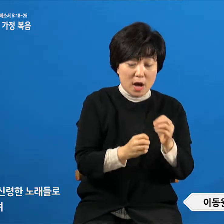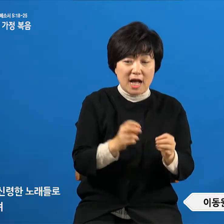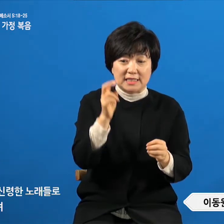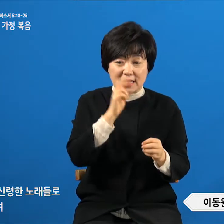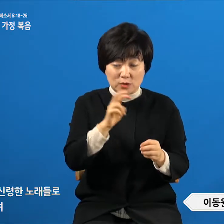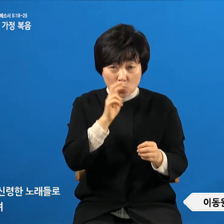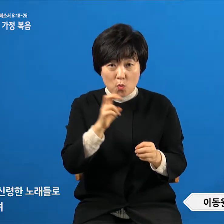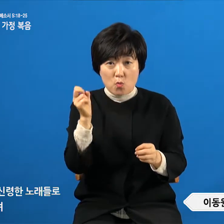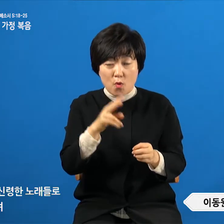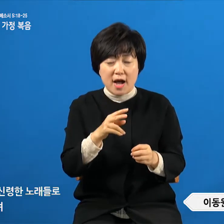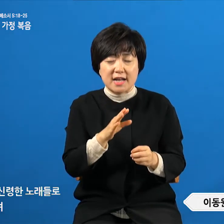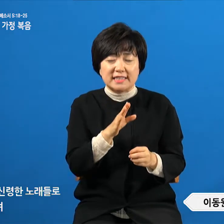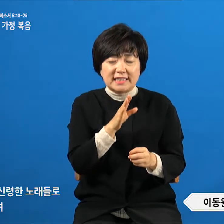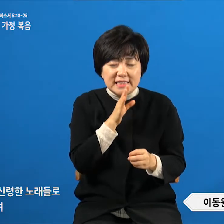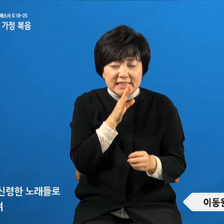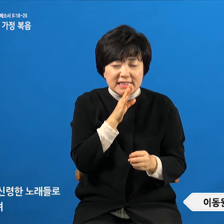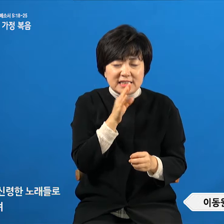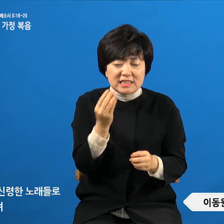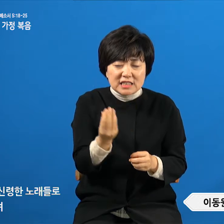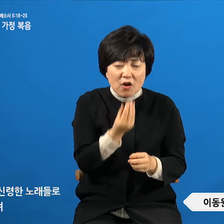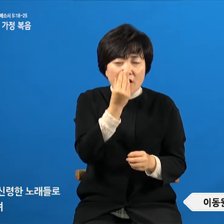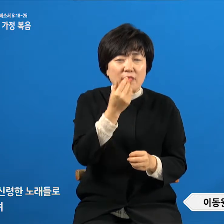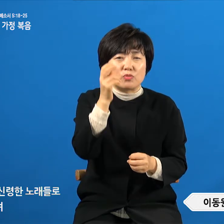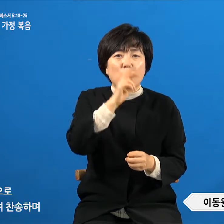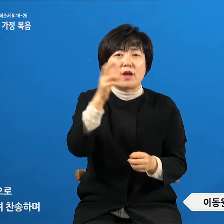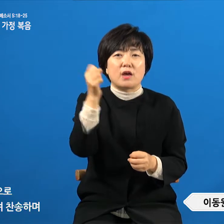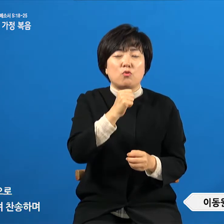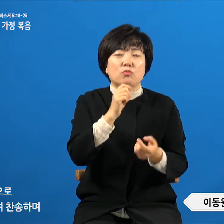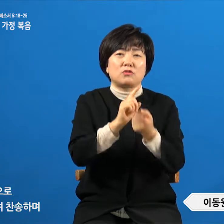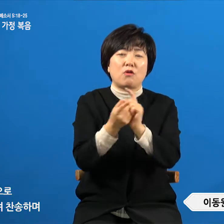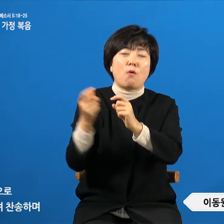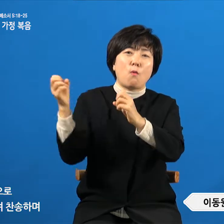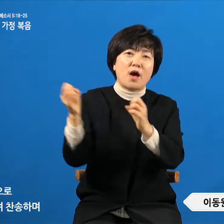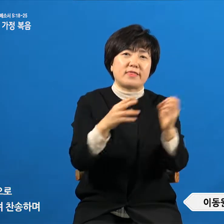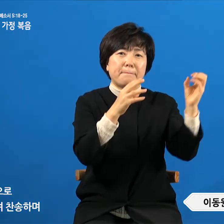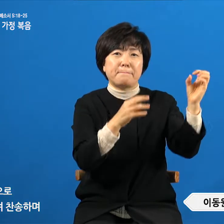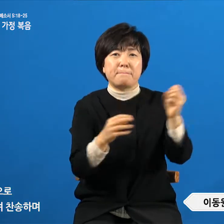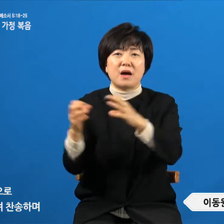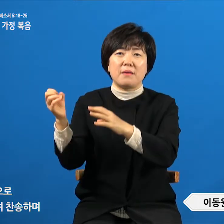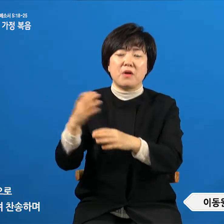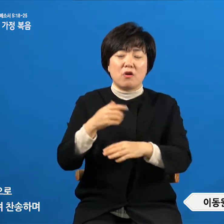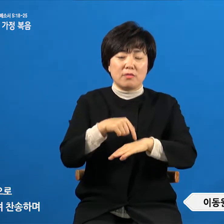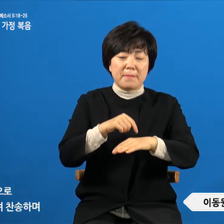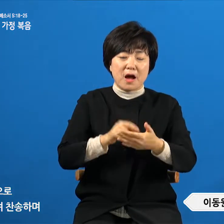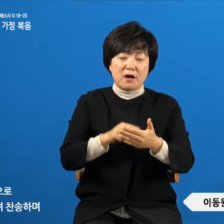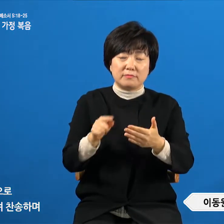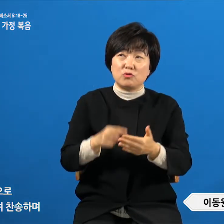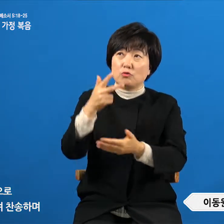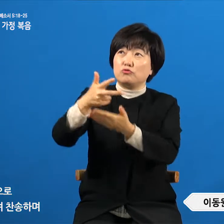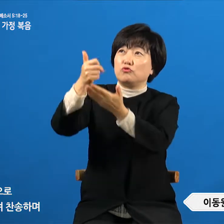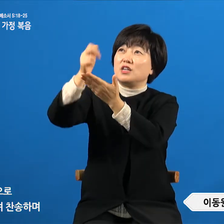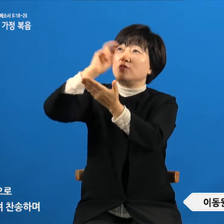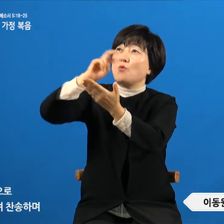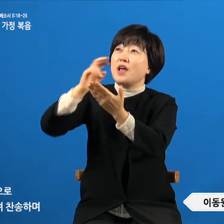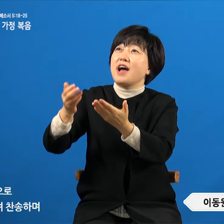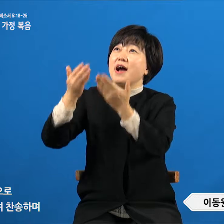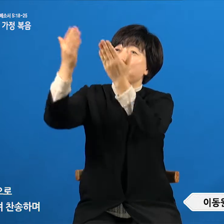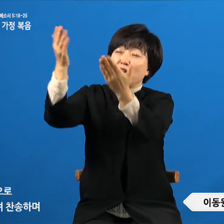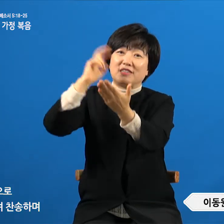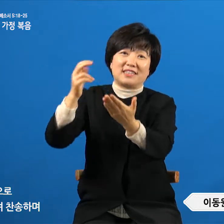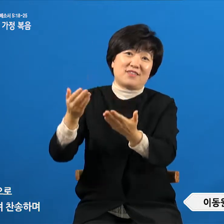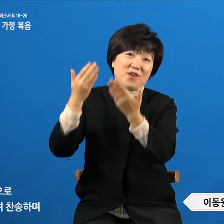시와 찬송과 신령한 노래들로 서로 화답하며 너희의 마음으로 주께 노래하며